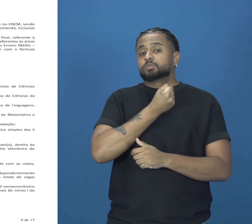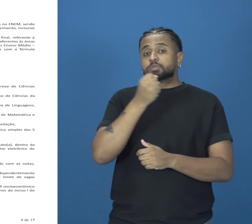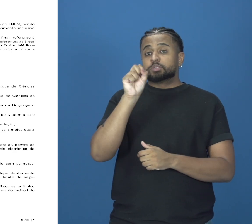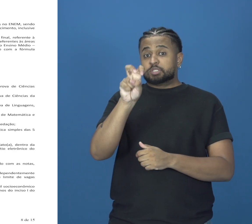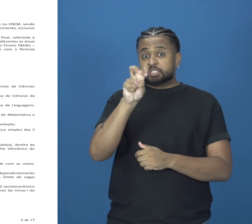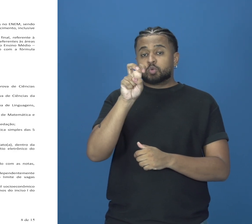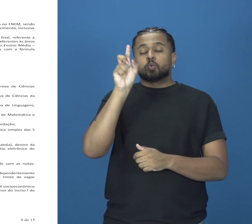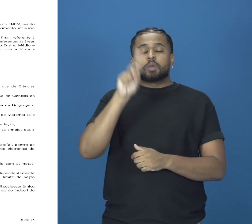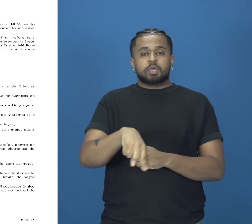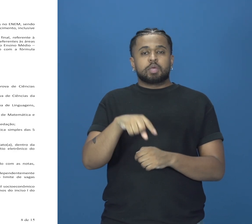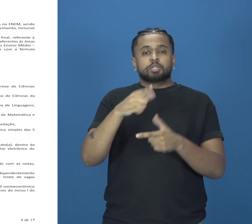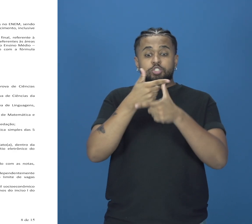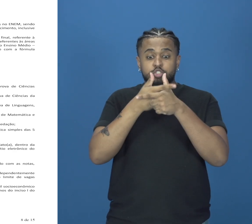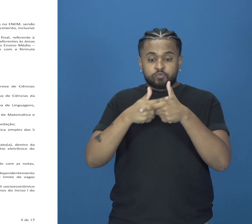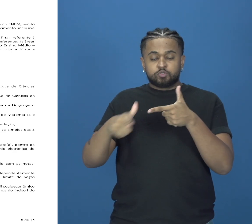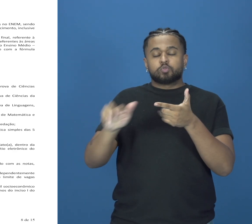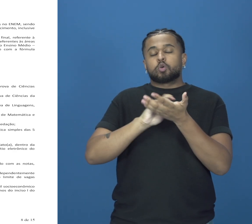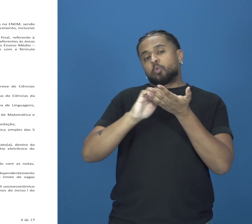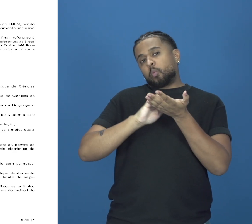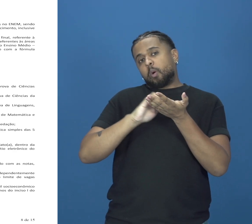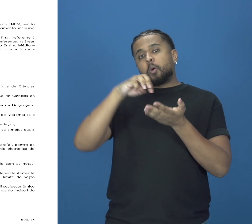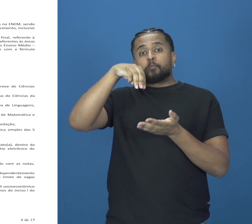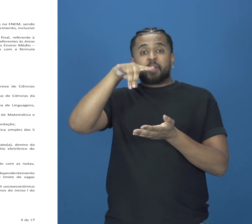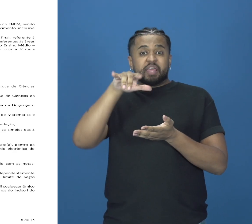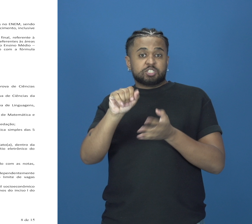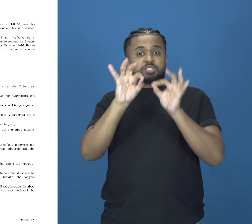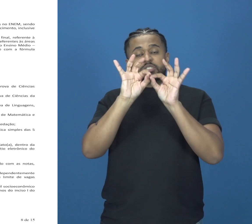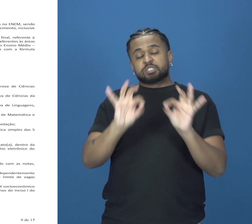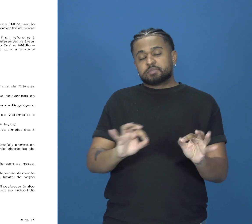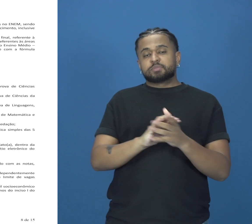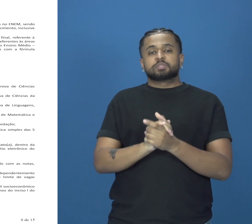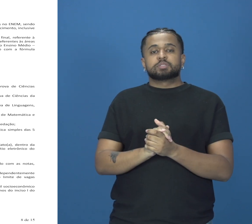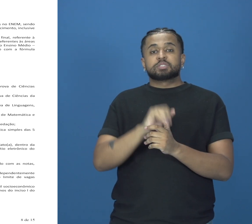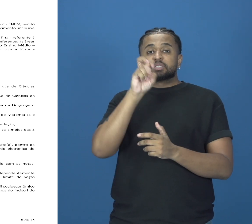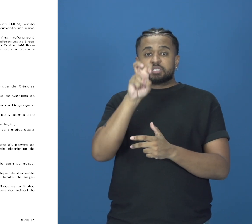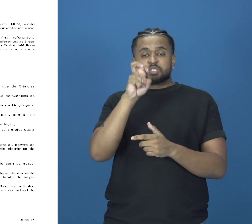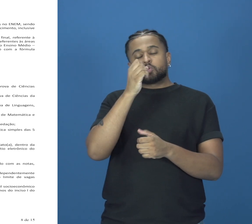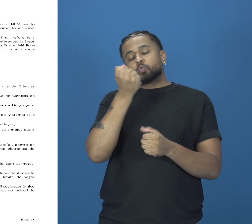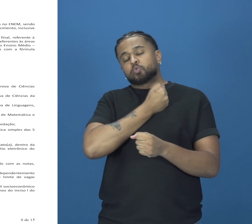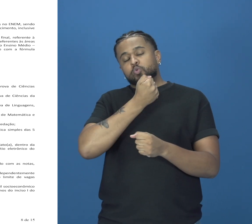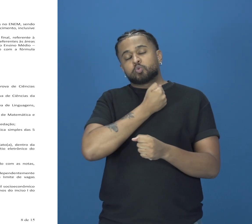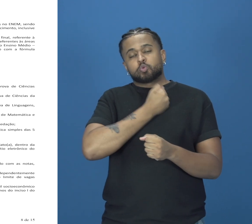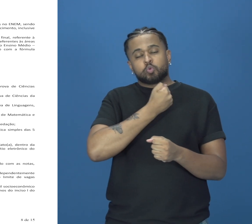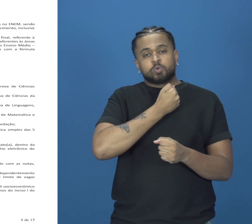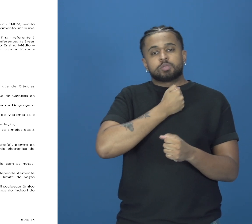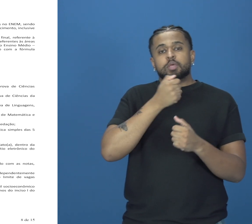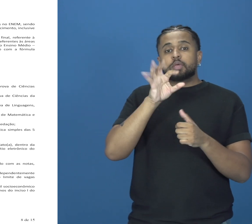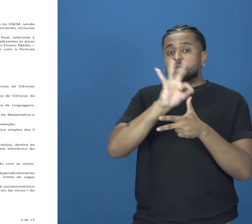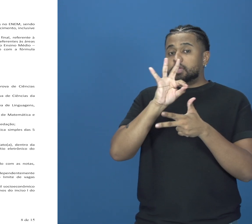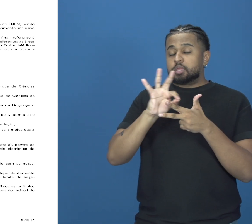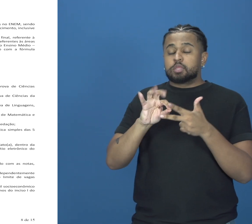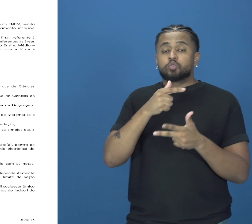5 representa o fator divisor para o cálculo da média aritmética simples das 5 notas obtidas no